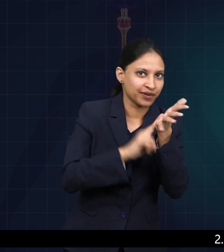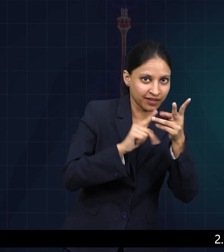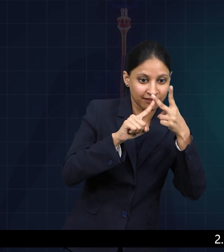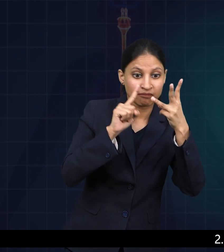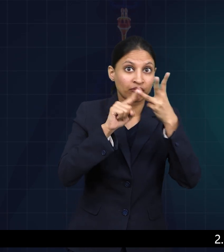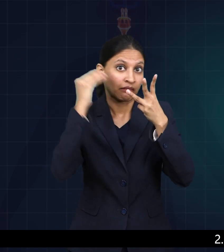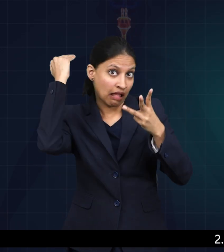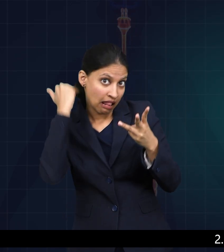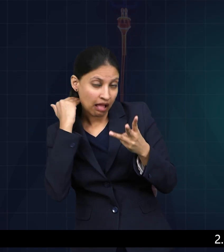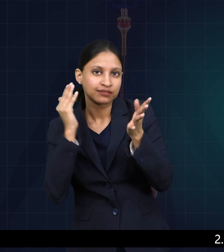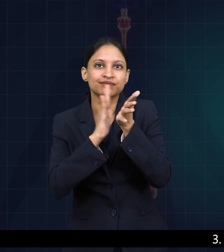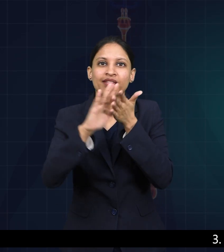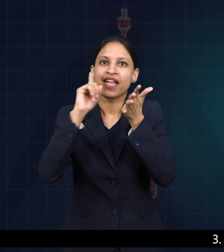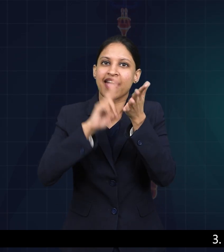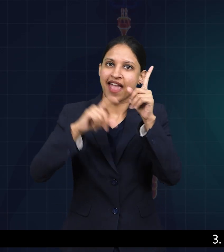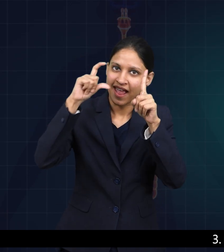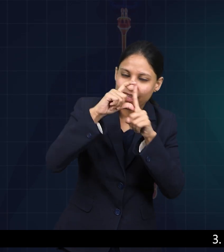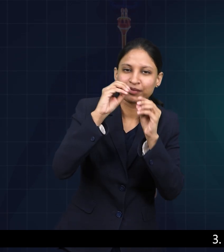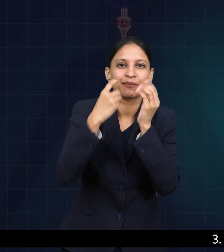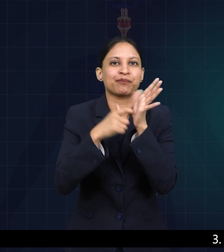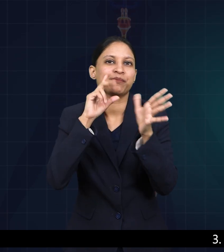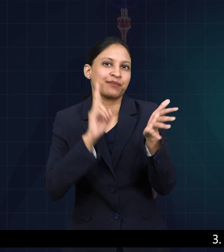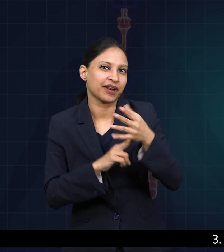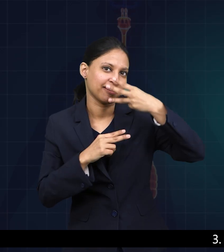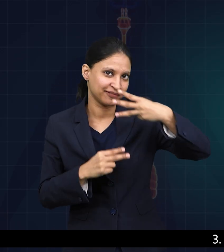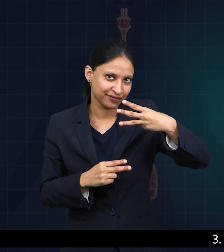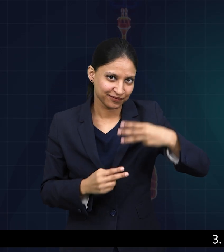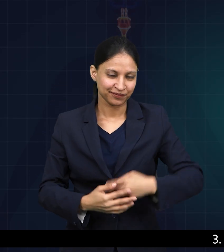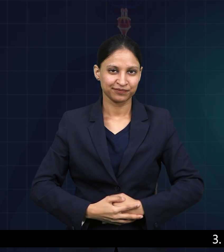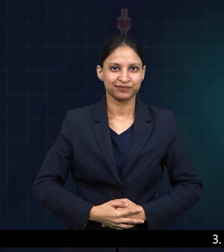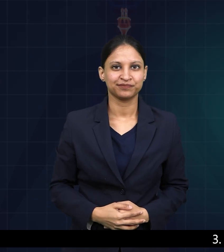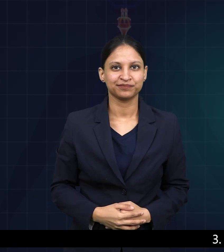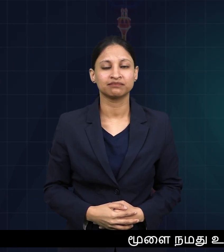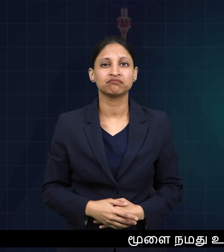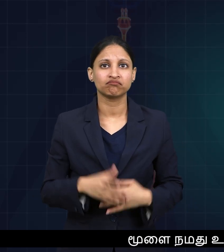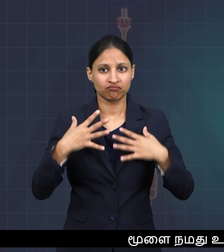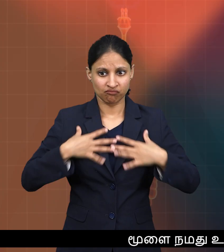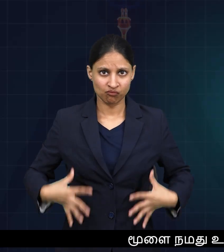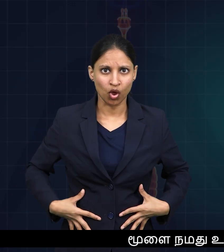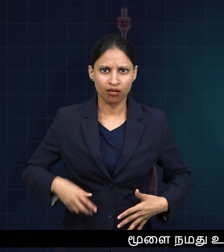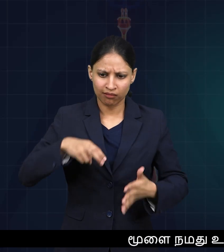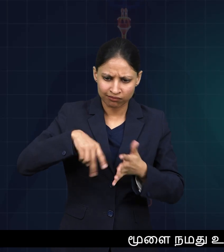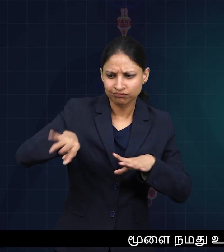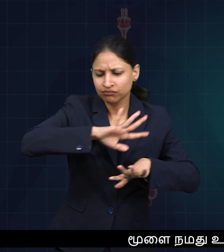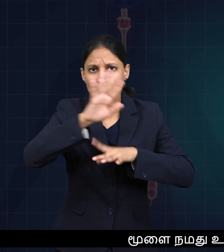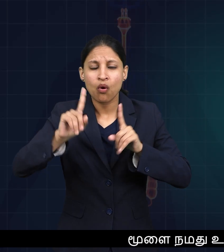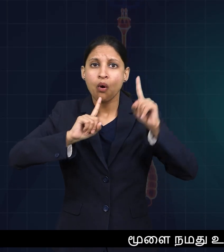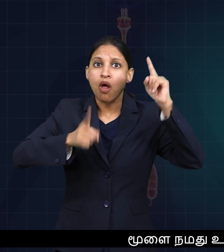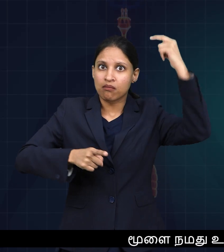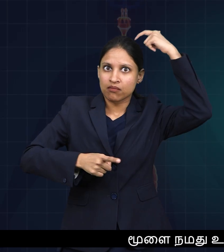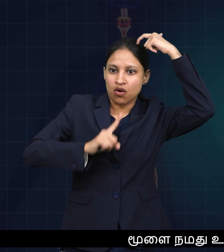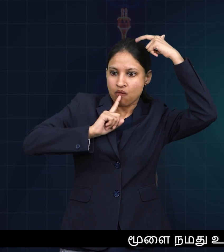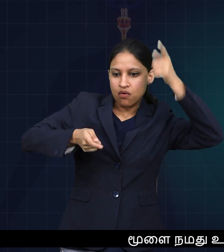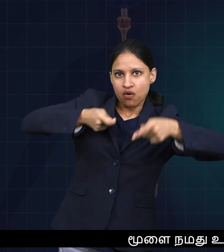2 நடுமூளை, 3 பின்மூளை. மூளை நமது உடலின்